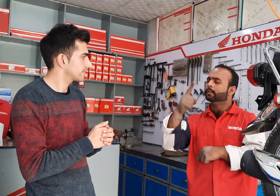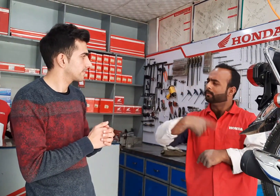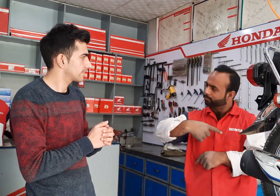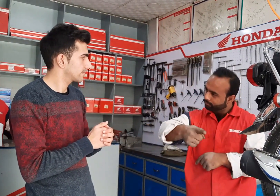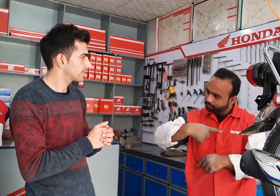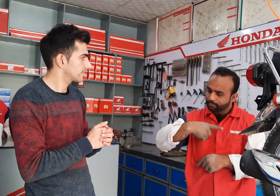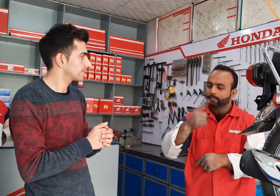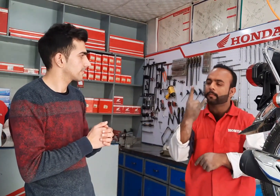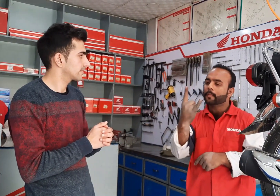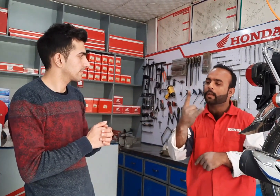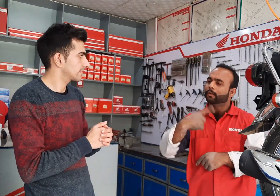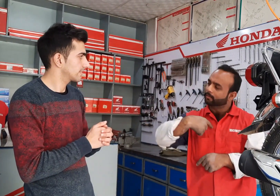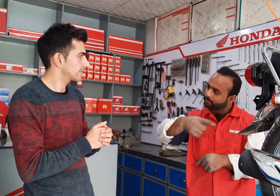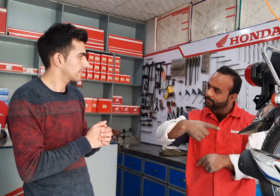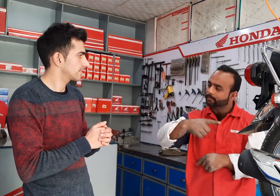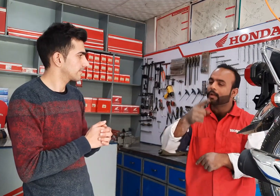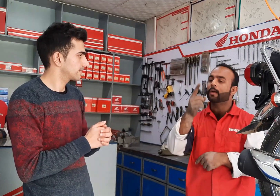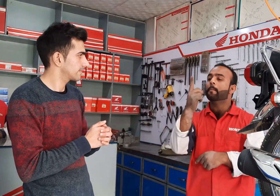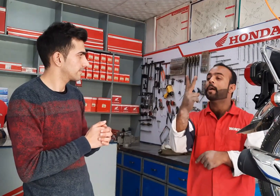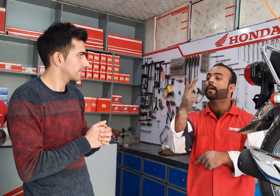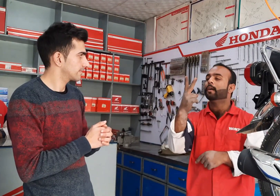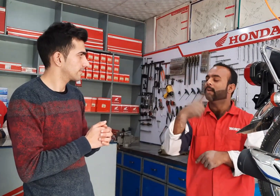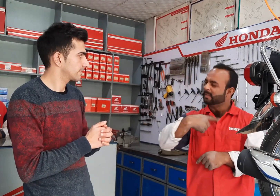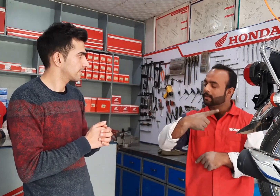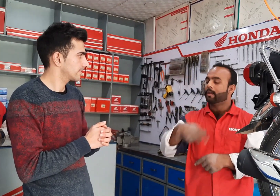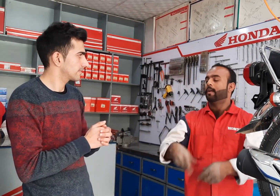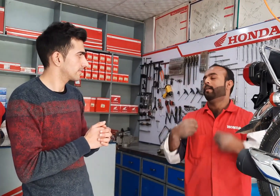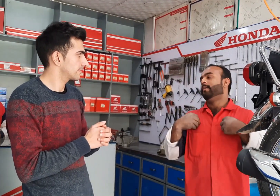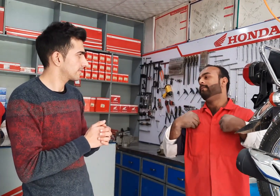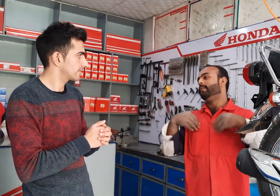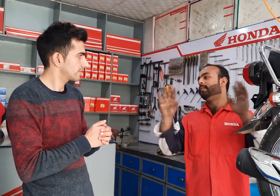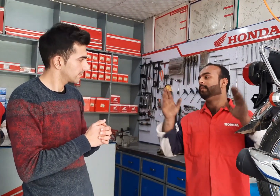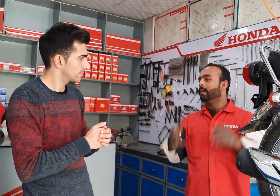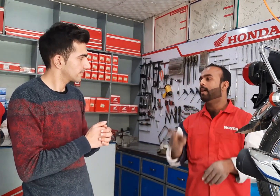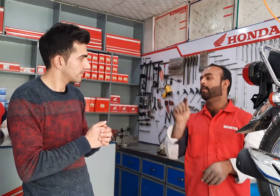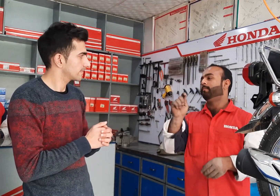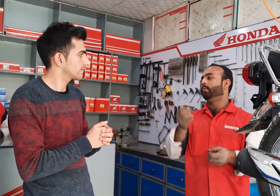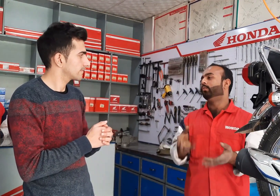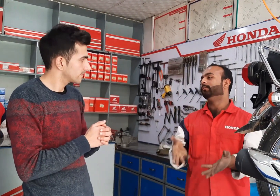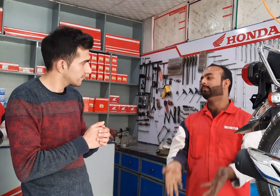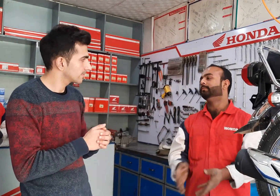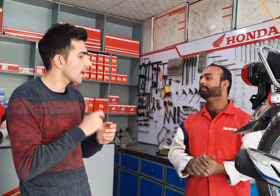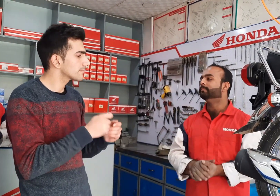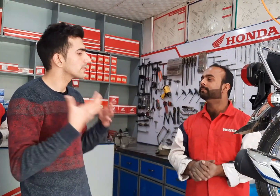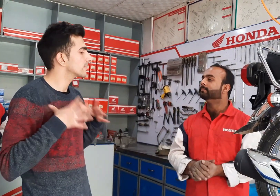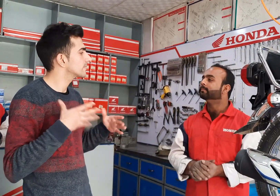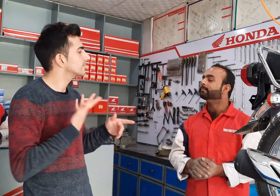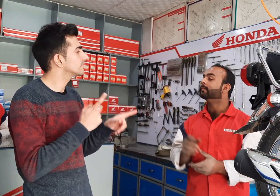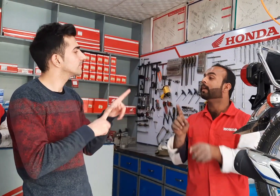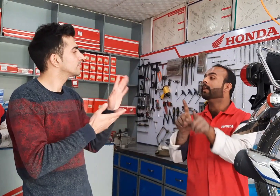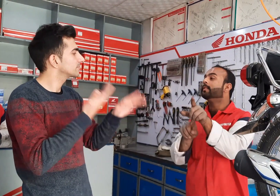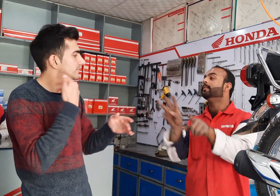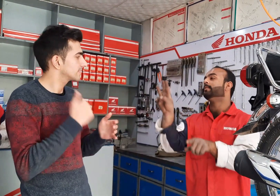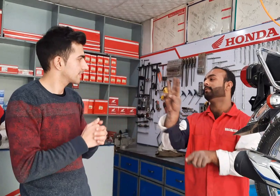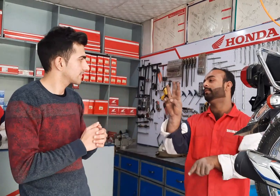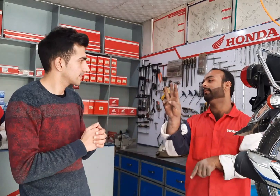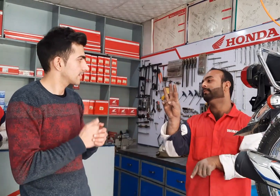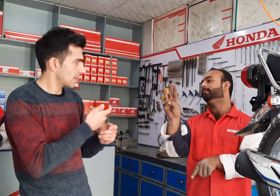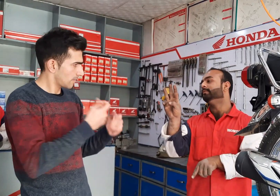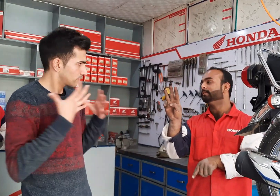میٹرک کر لیا میں انٹرمیڈیٹ میں ہوں فرسٹ یئر میں اور ساتھ جو ہے وہ میں یہ کام کرتا ہوں بائیک ریپیرنگ اور مجھے